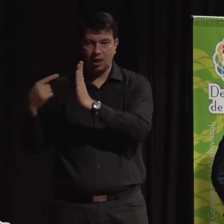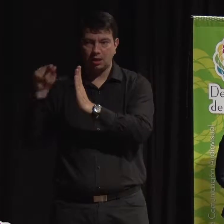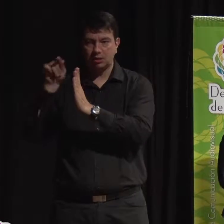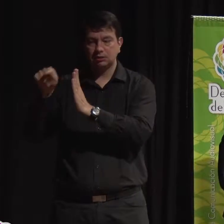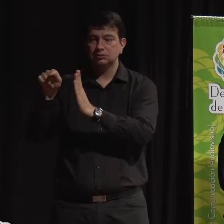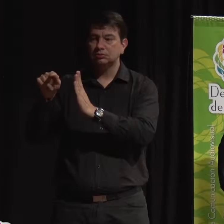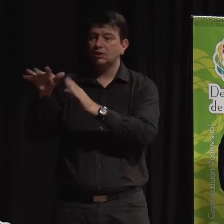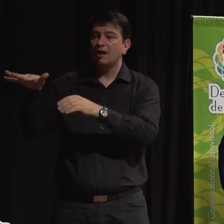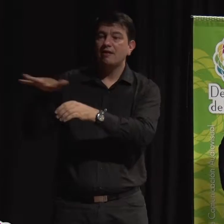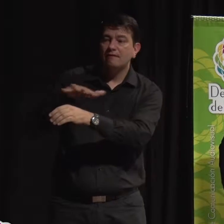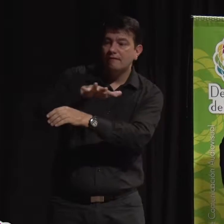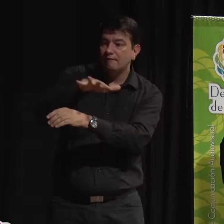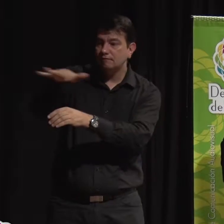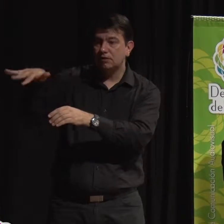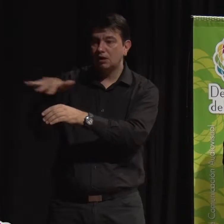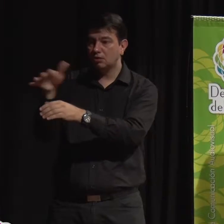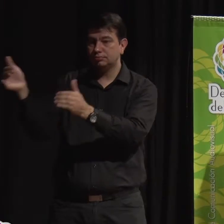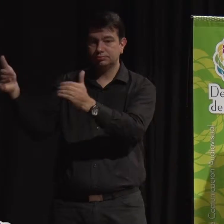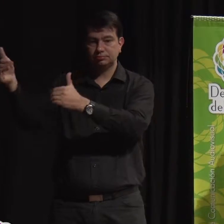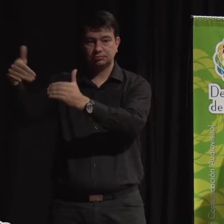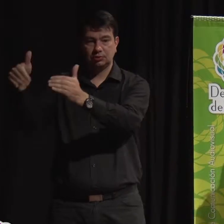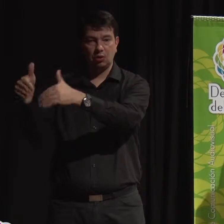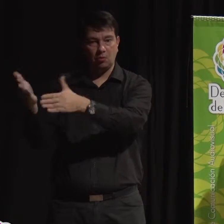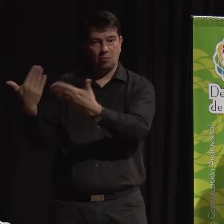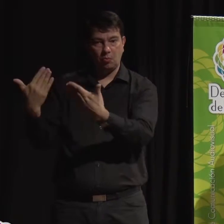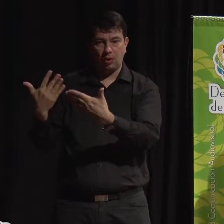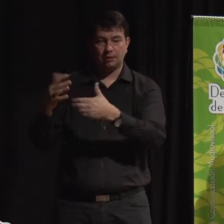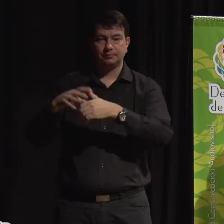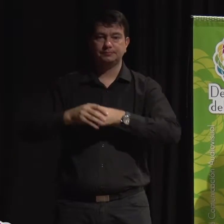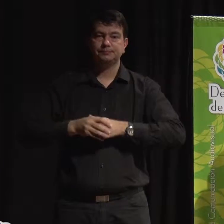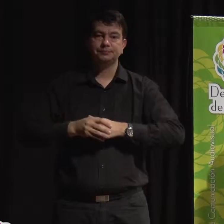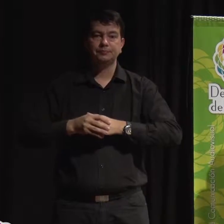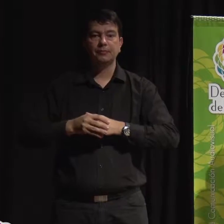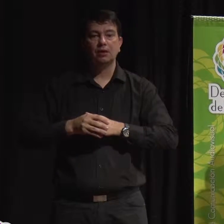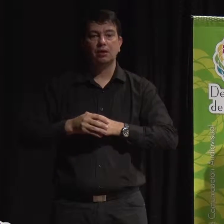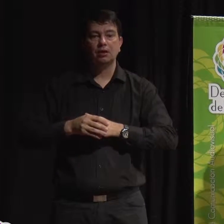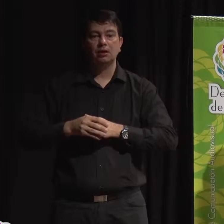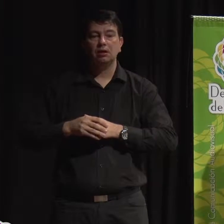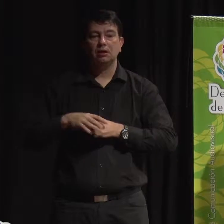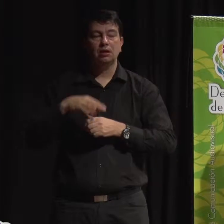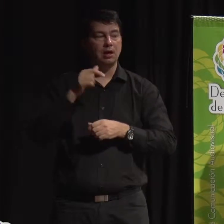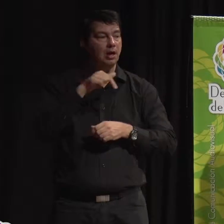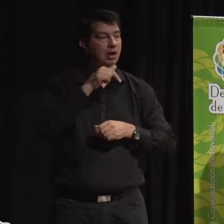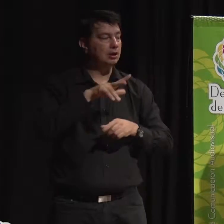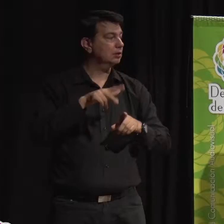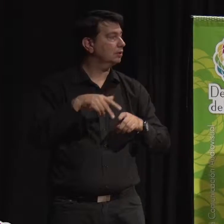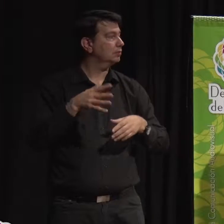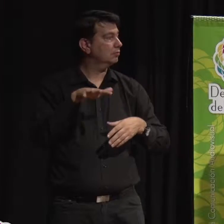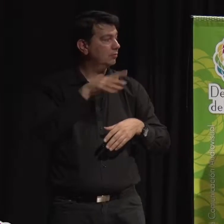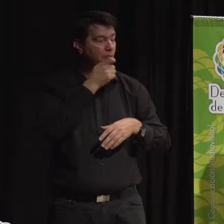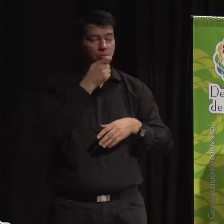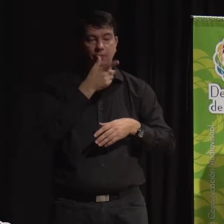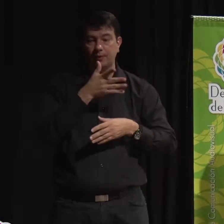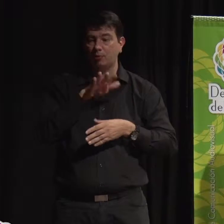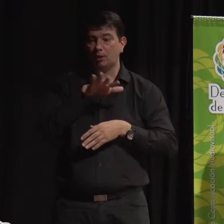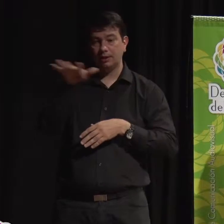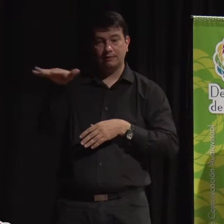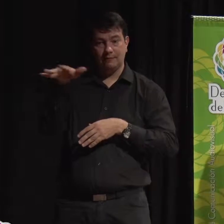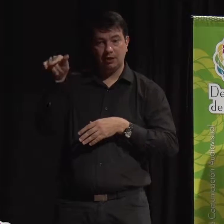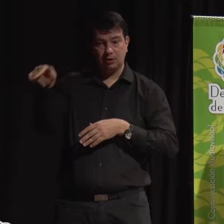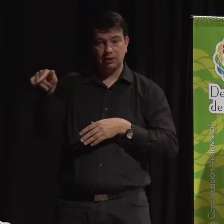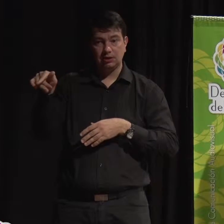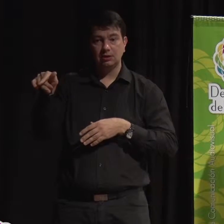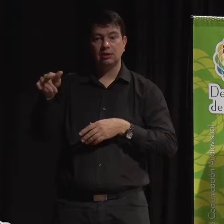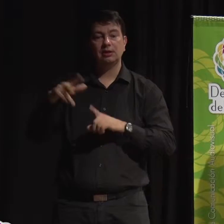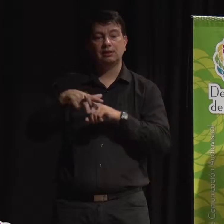todo el barrio en el taller de el taller de la defensoría va al barrio que hicimos hace